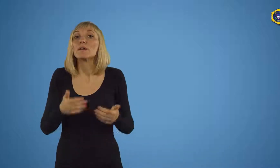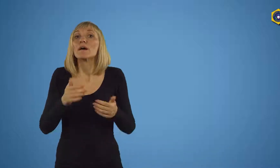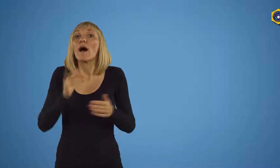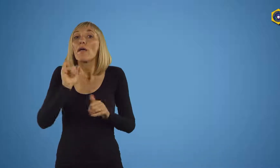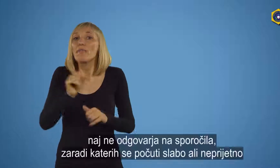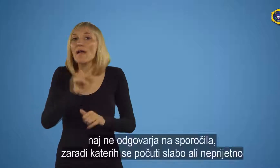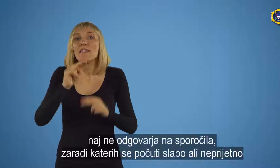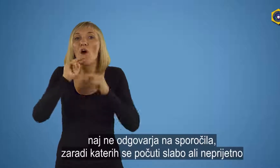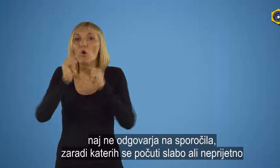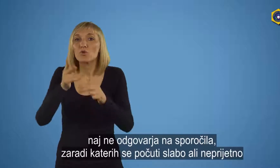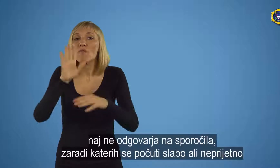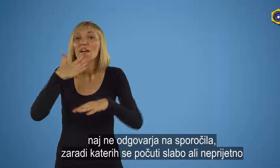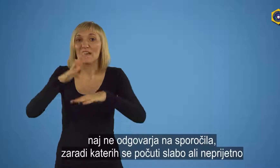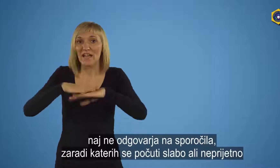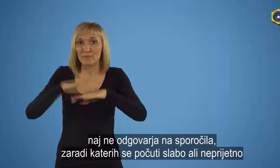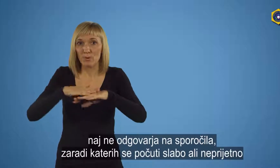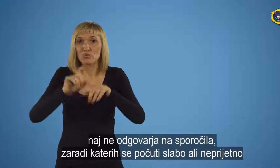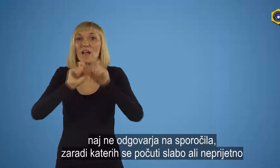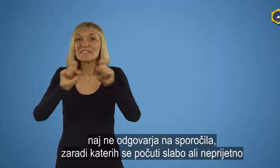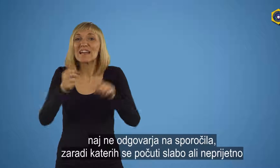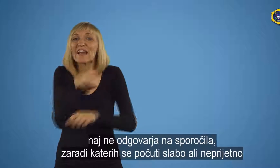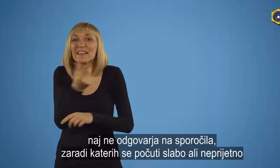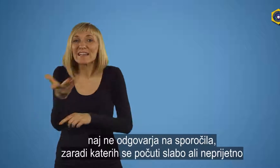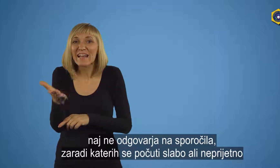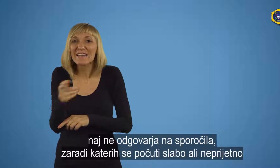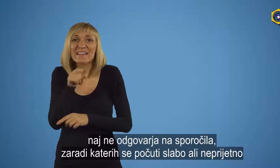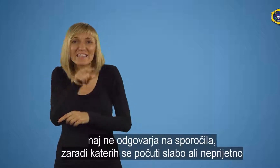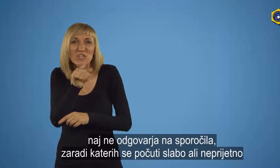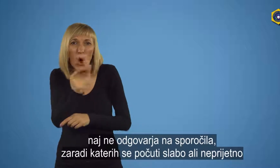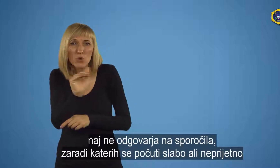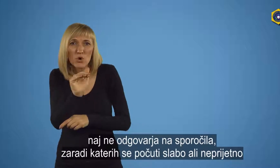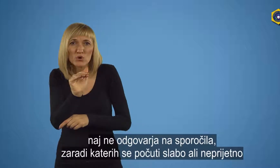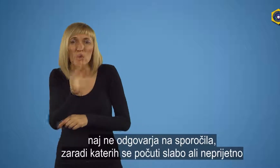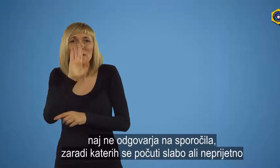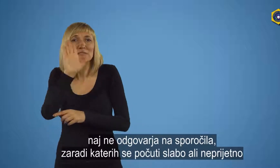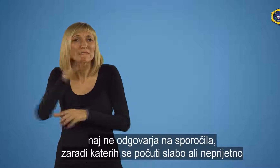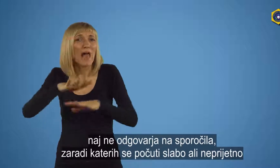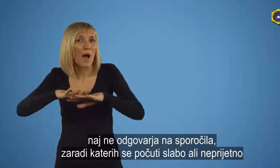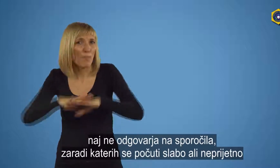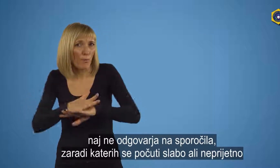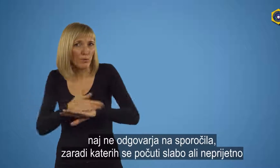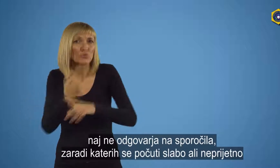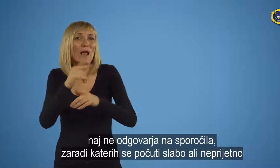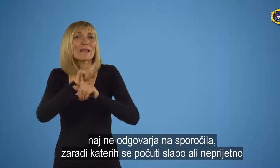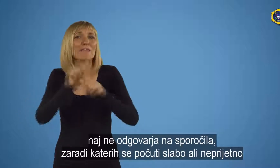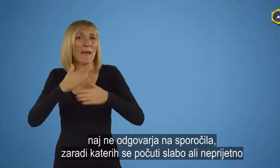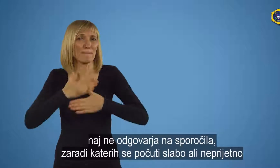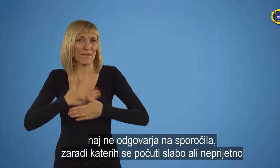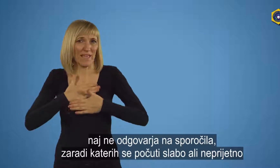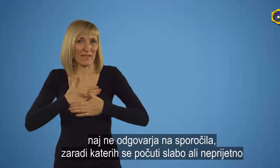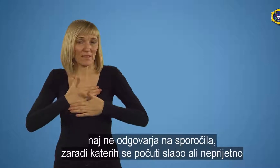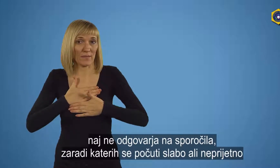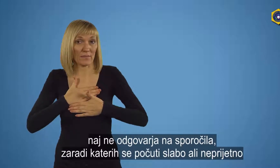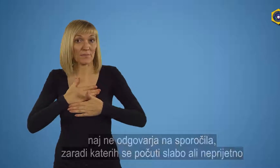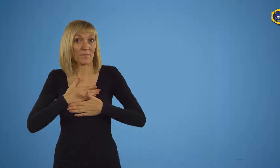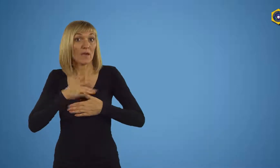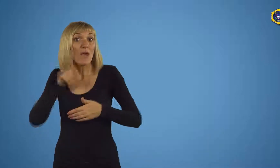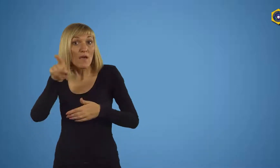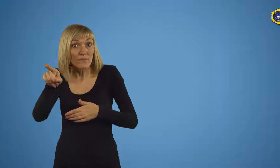Naj ne odgovarja na sporočila, zaradi katerih se počuti slabo ali neprijetno. Povejte mu, da ni on kriv, da je